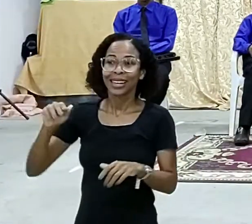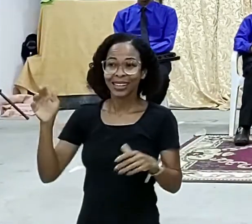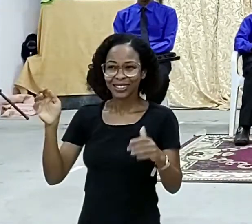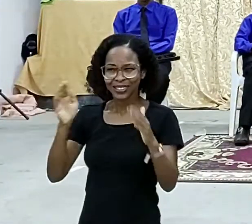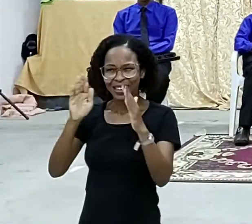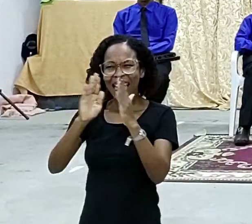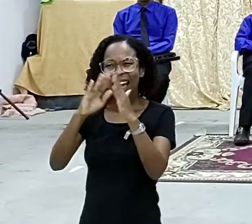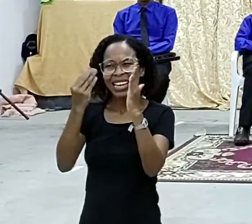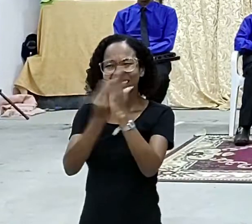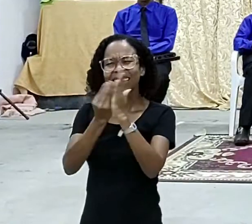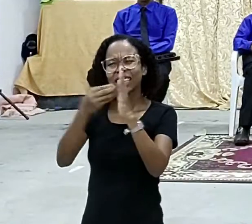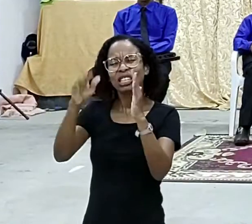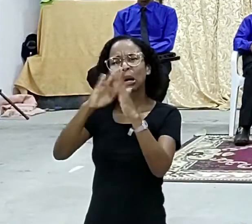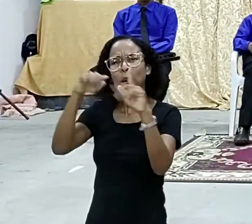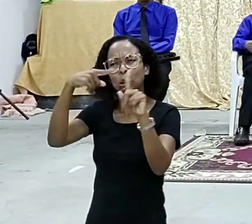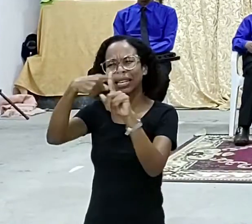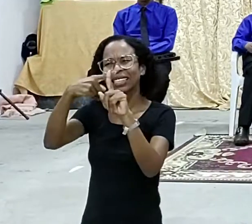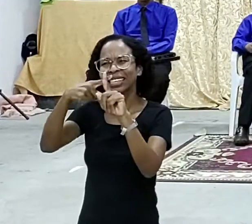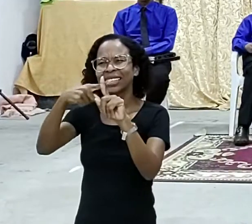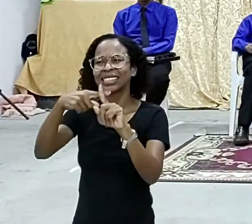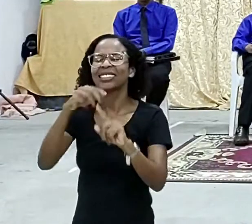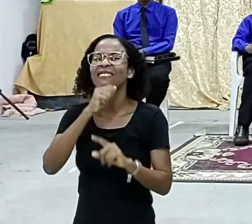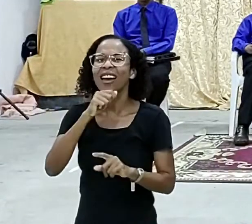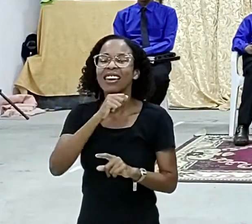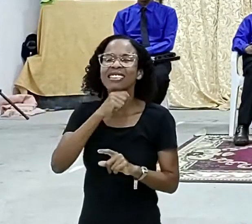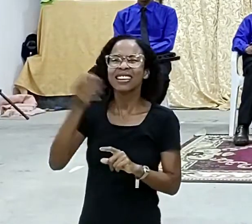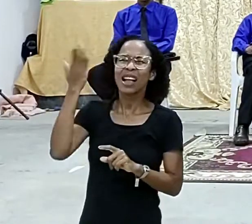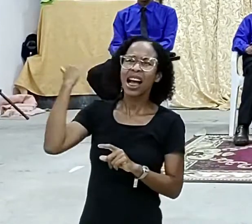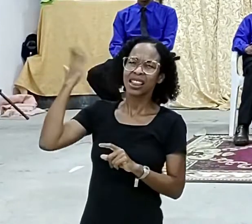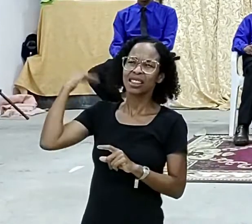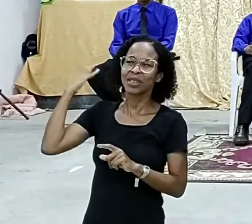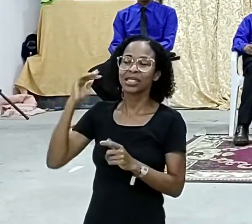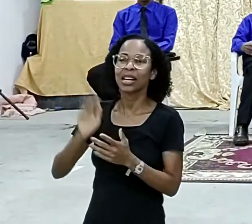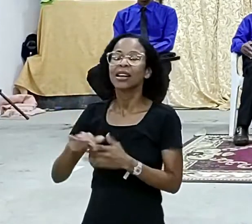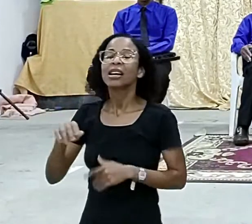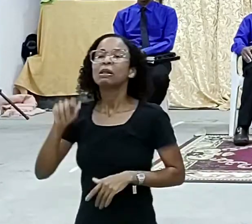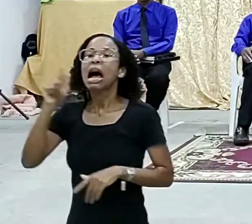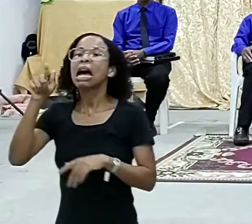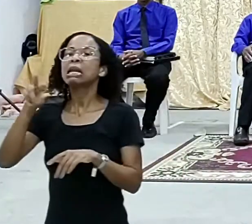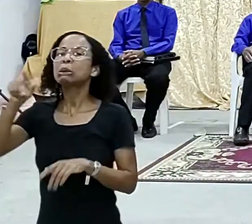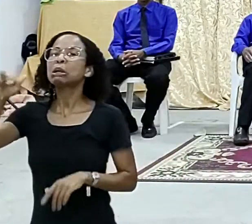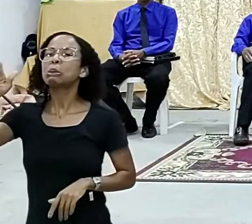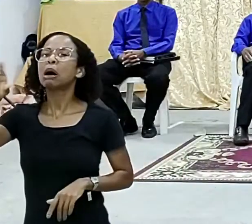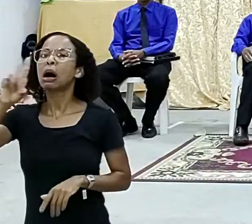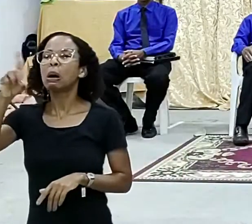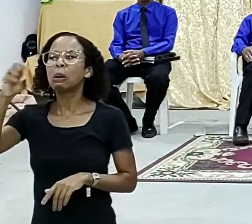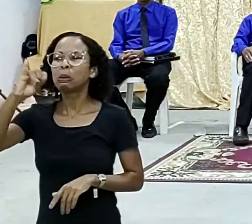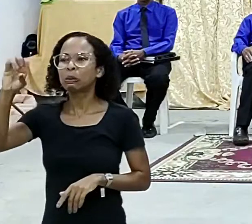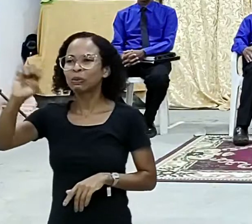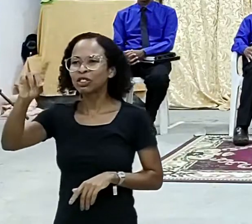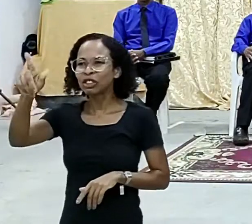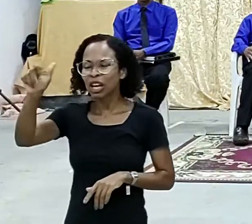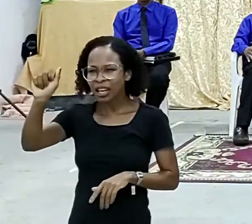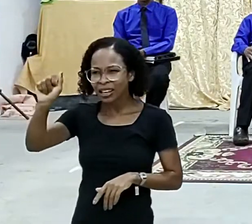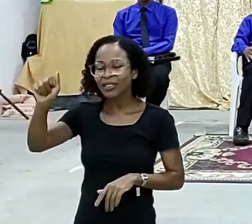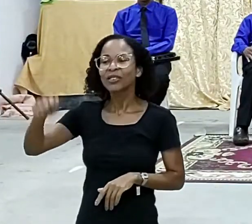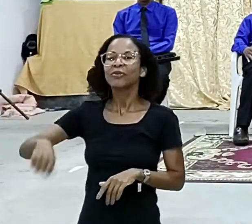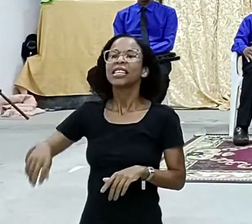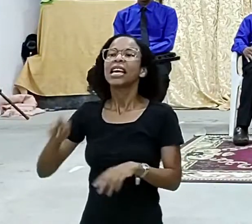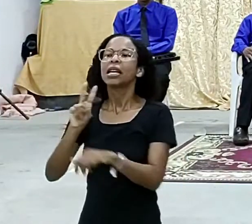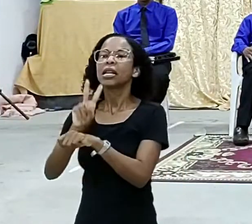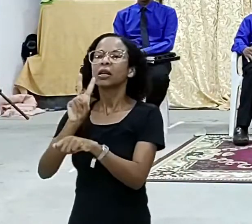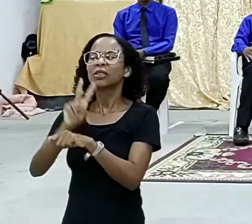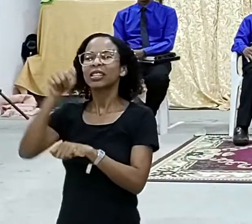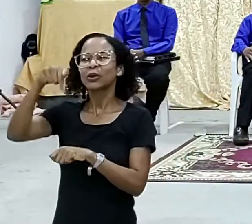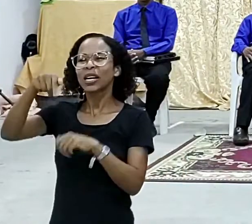grandes coisas aqui. O irmão Diego, ele estava aqui como porteiro, ele era porteiro dessa igreja,